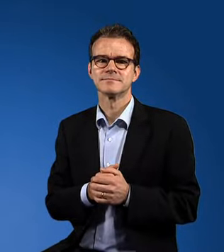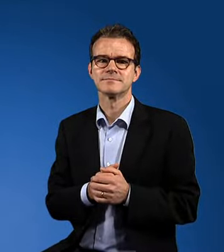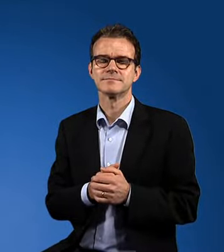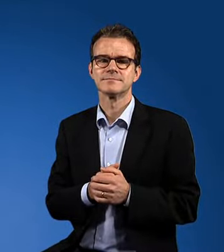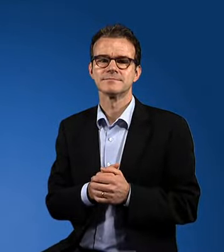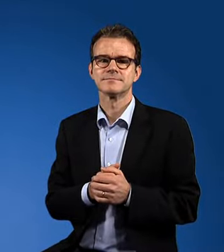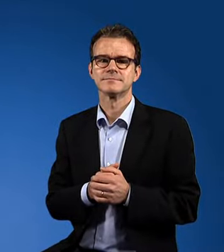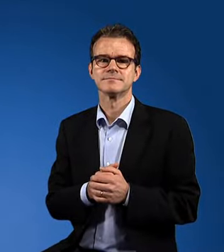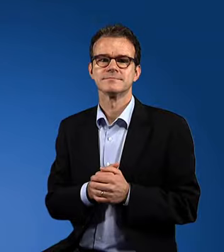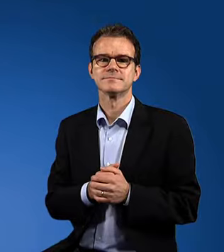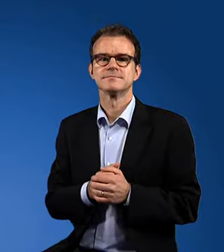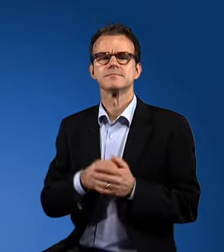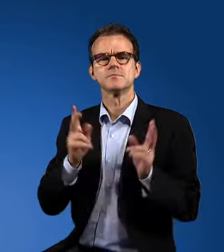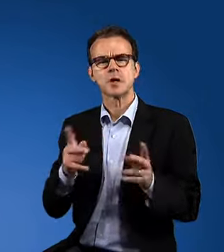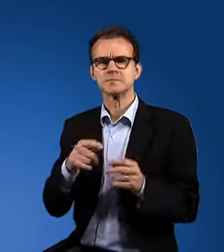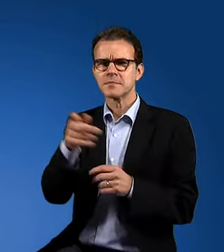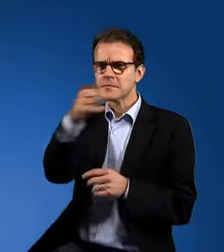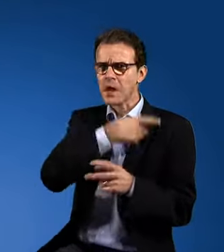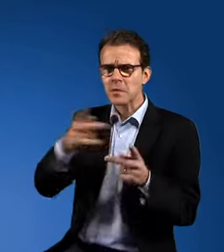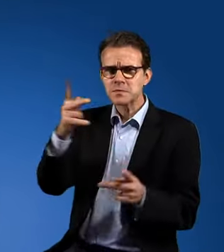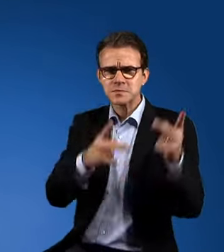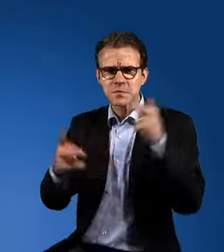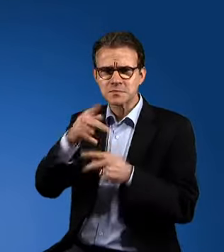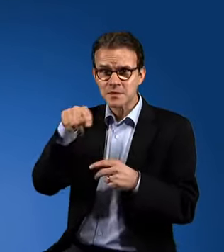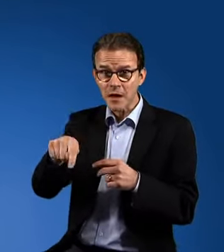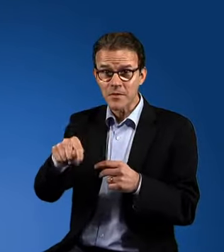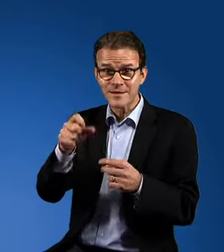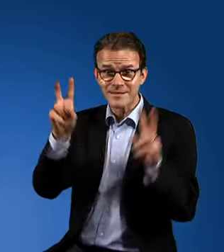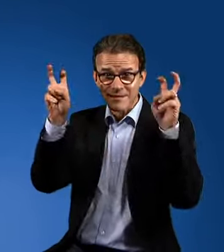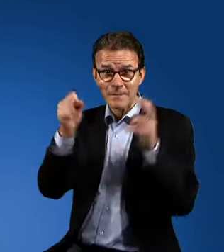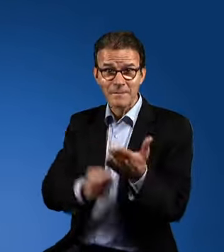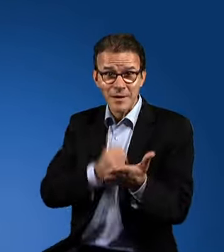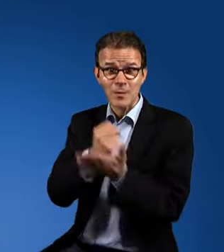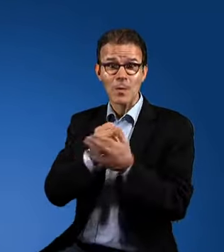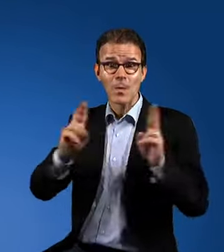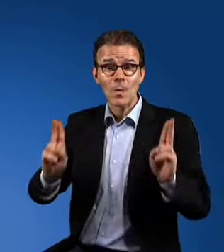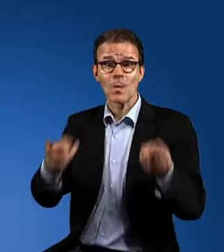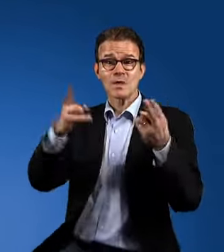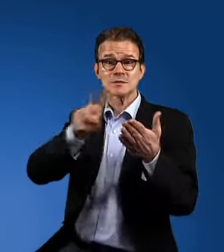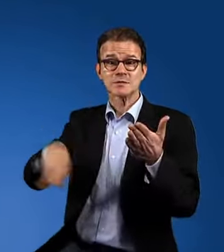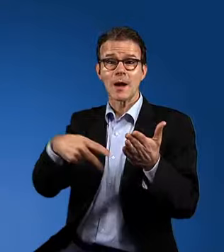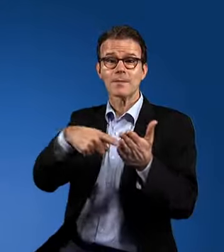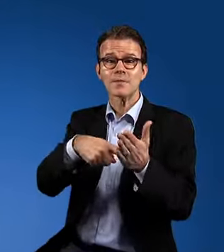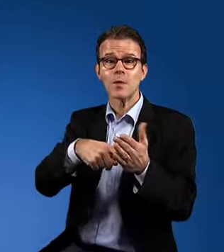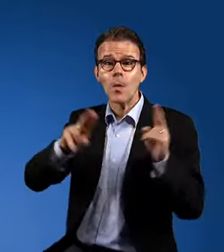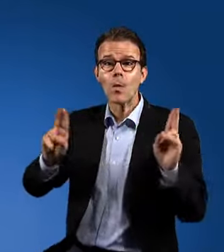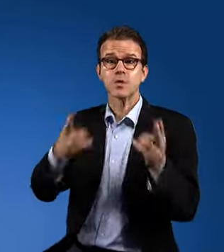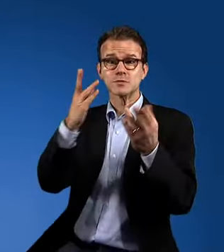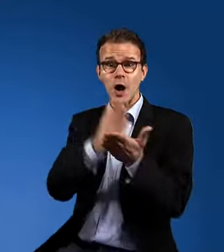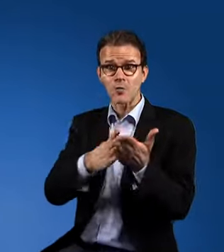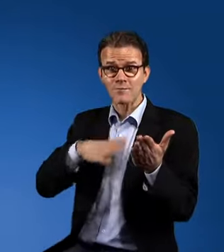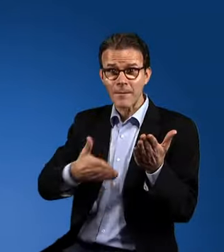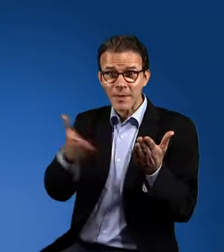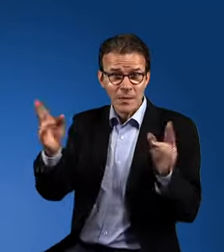syrjittäisi. Ja siitä on kysytty aika paljon, että perustetaanko tällä sopimuksella jotain